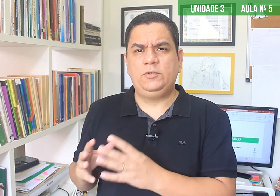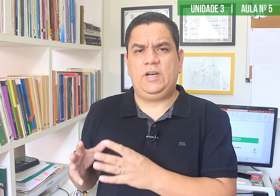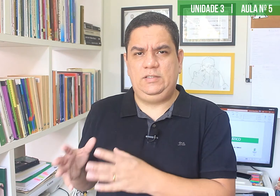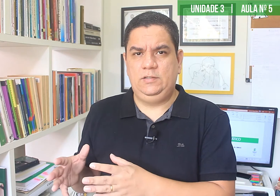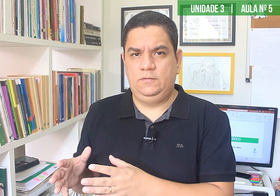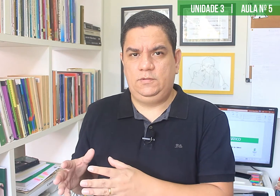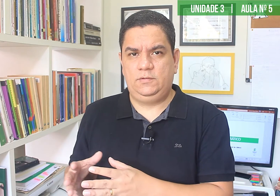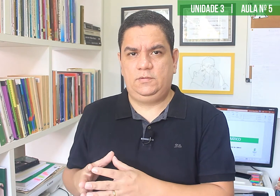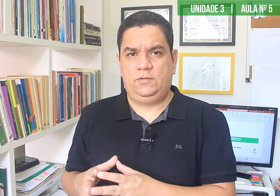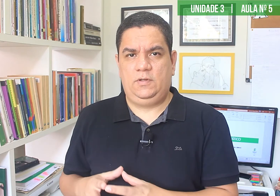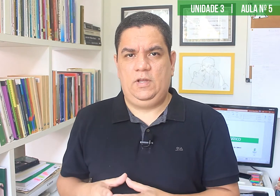demonstrativos?